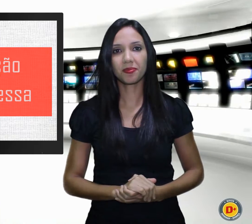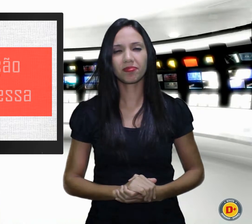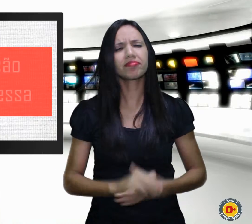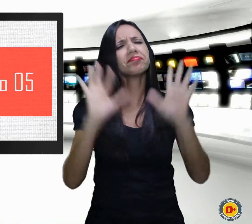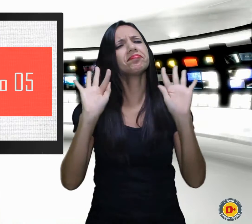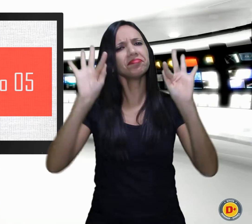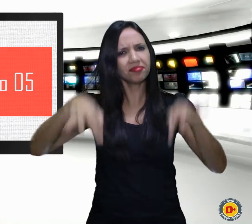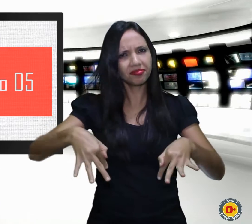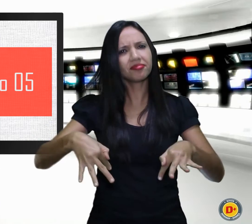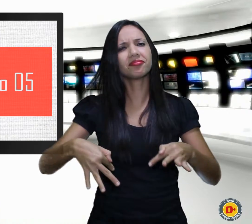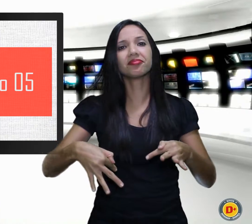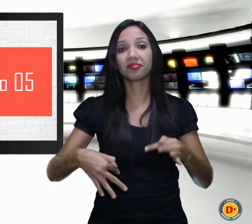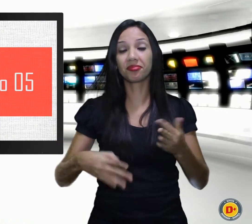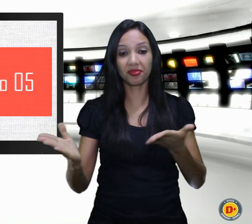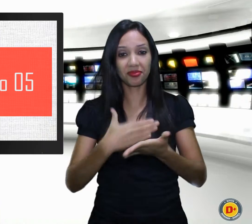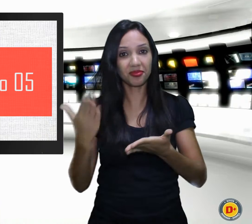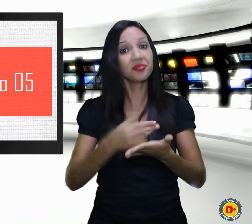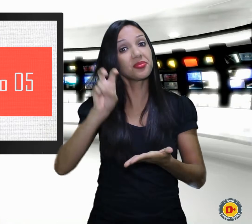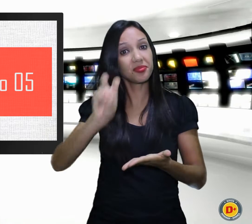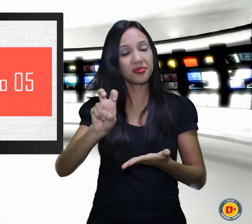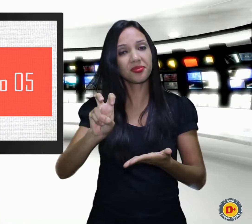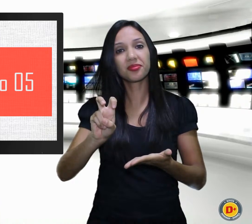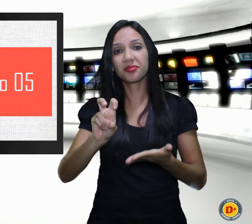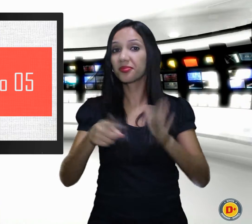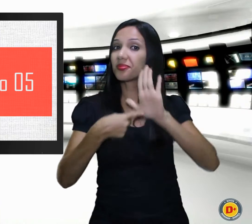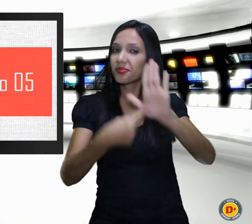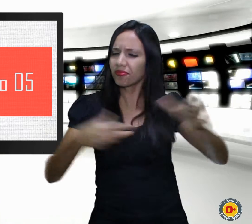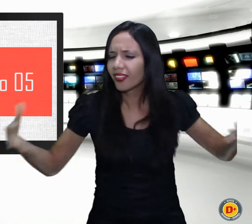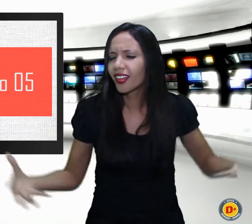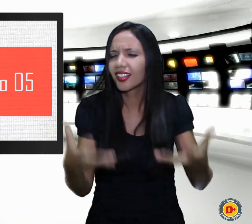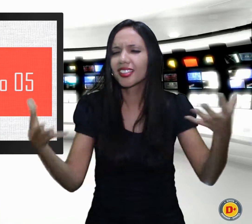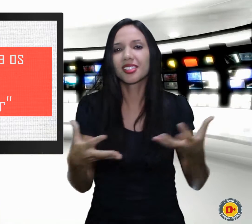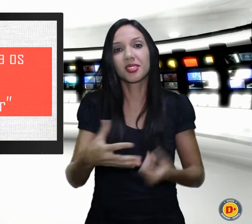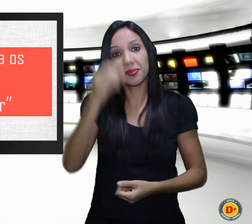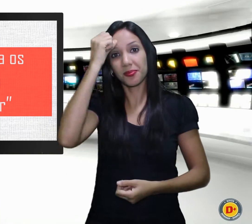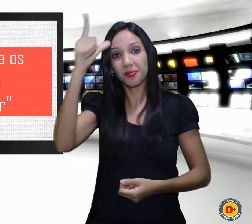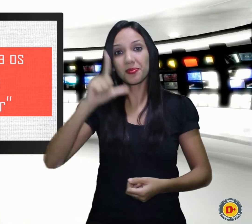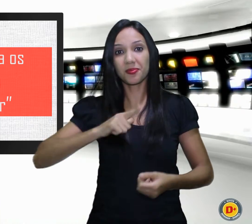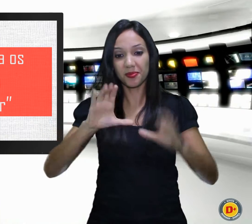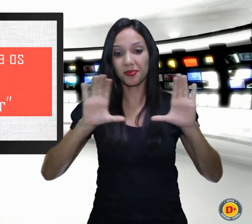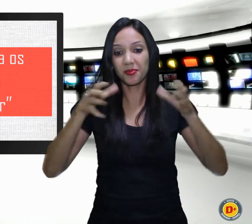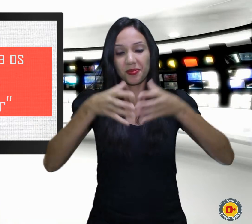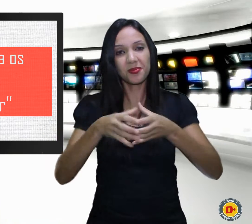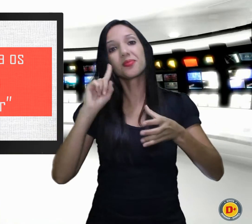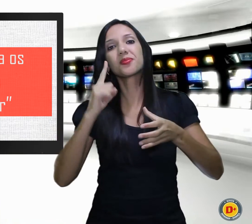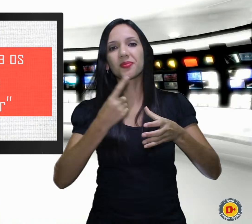Finalmente, na edição 5, procurei estimular as comunidades surdas no texto Acessibilidade para os surdos,